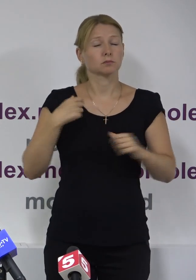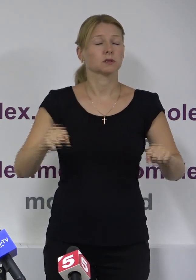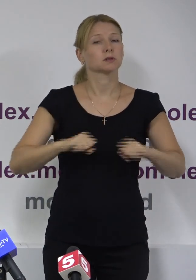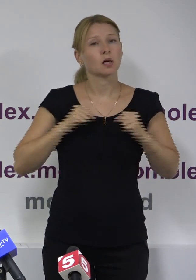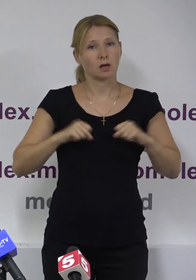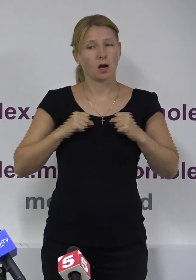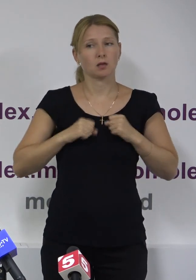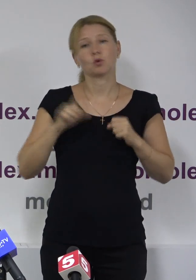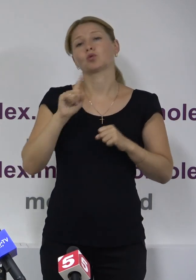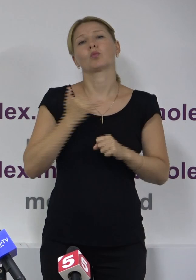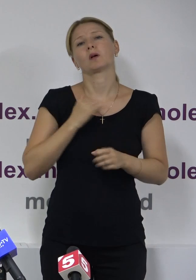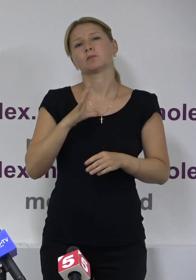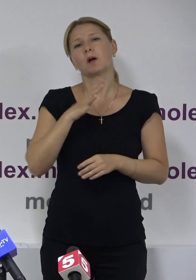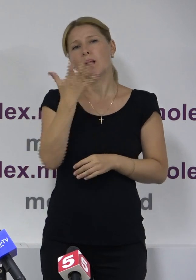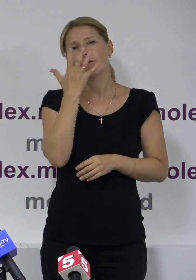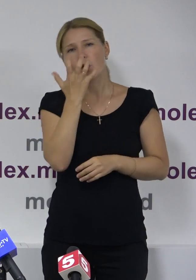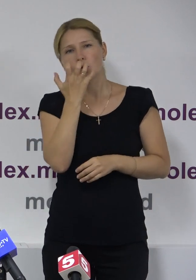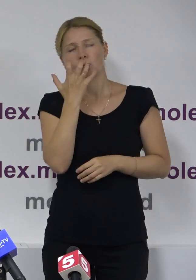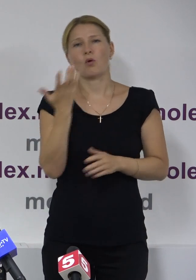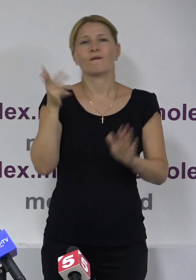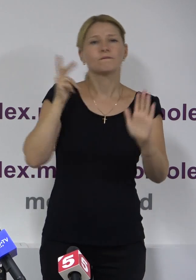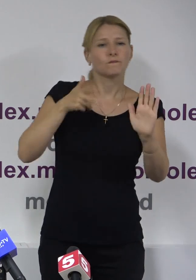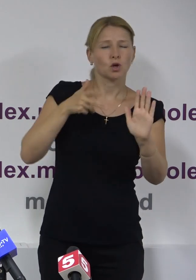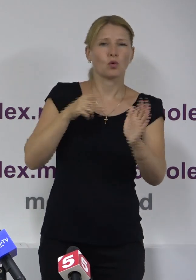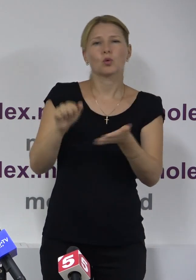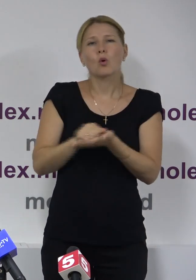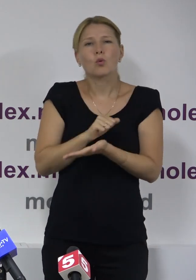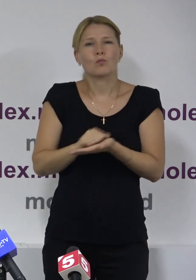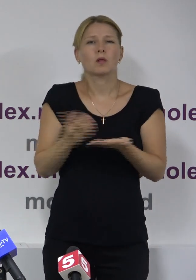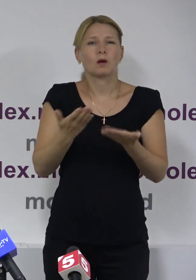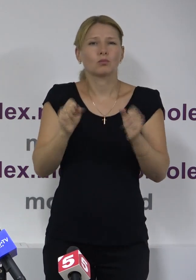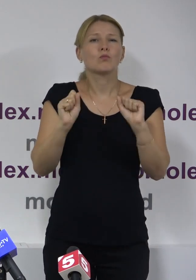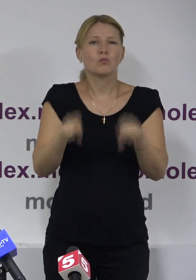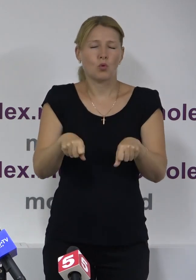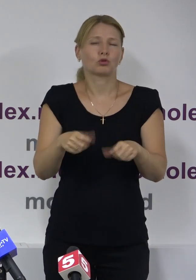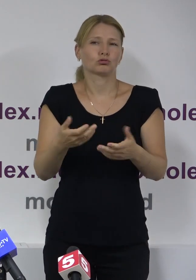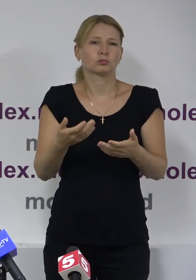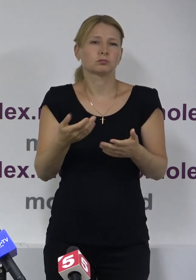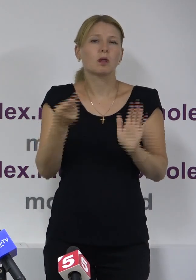avem fotografii, video, documente care să ne